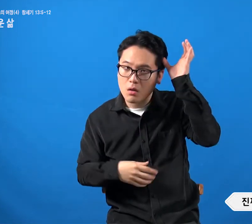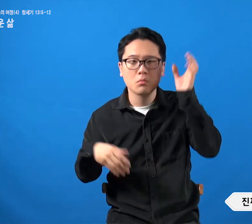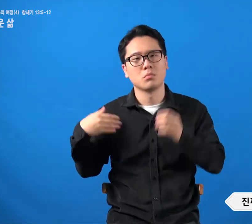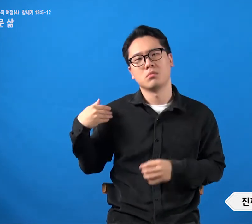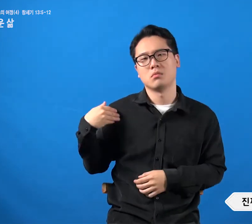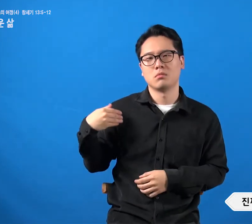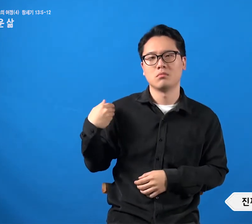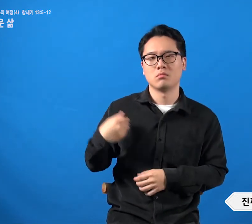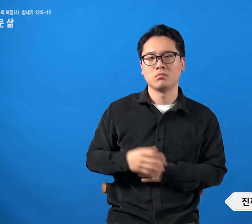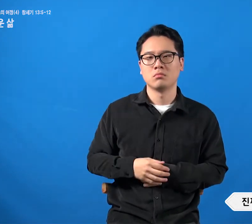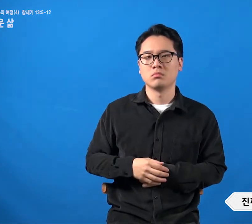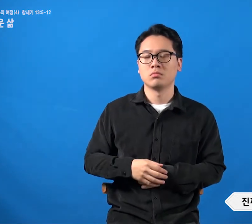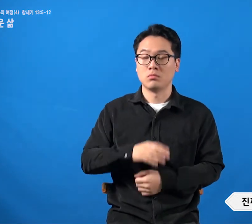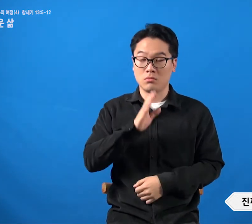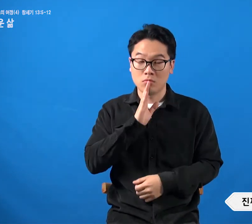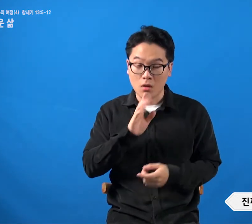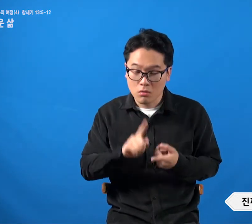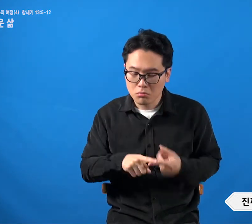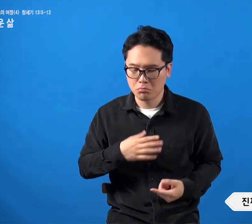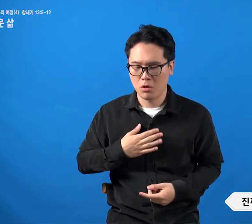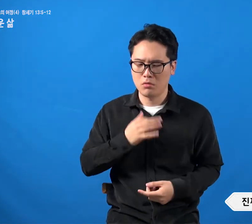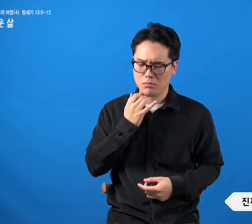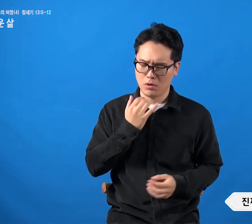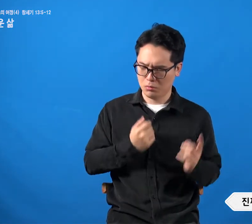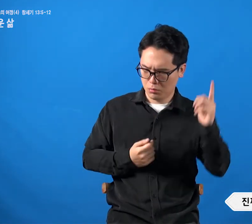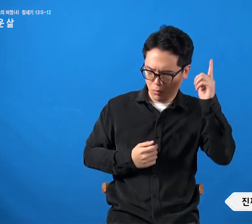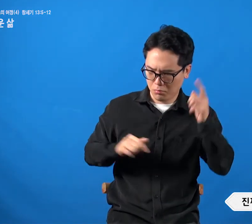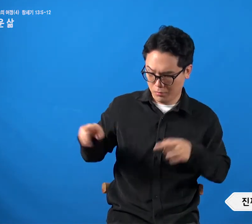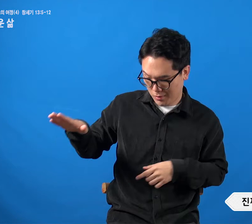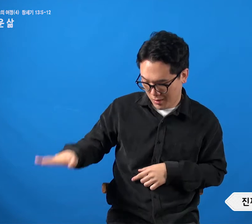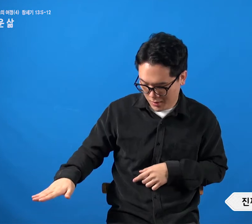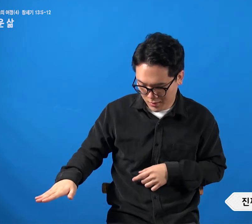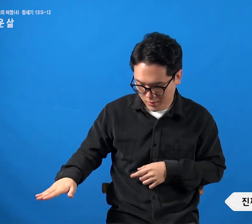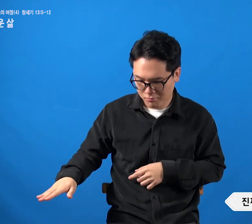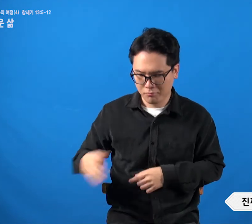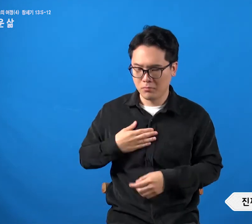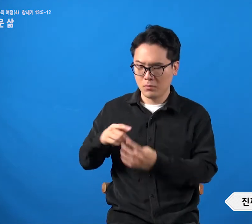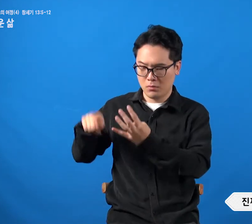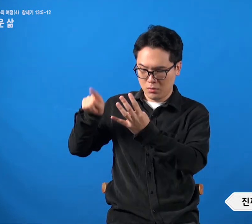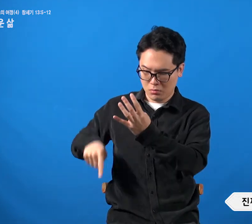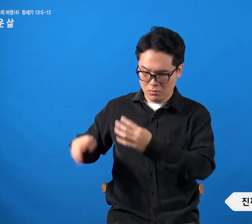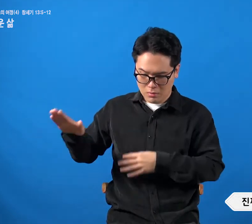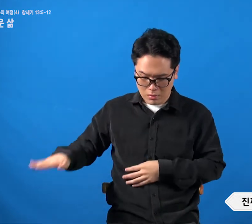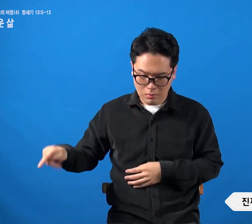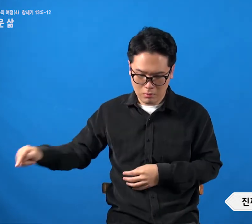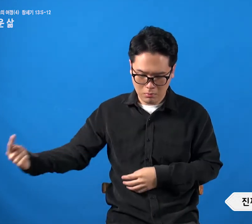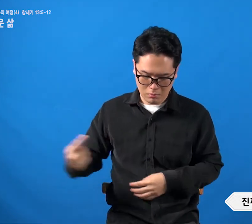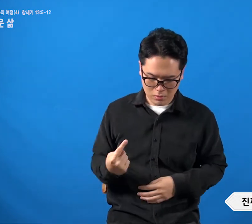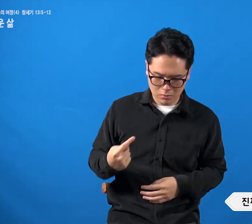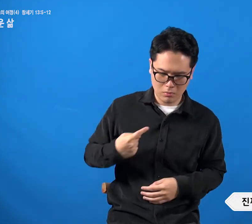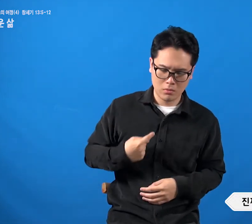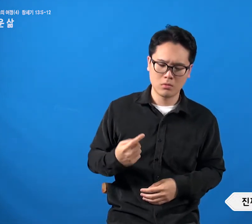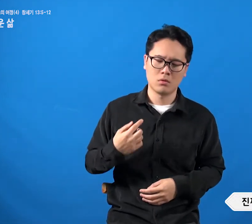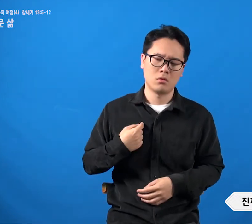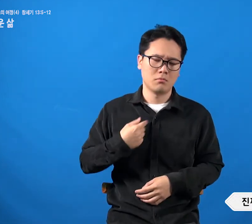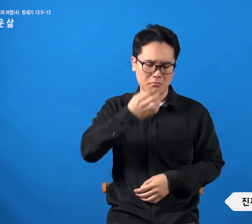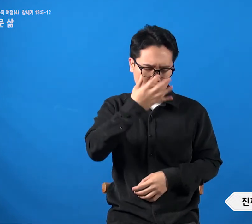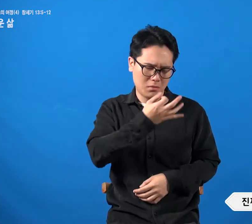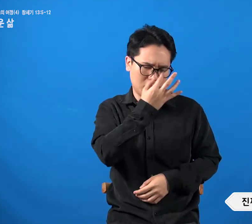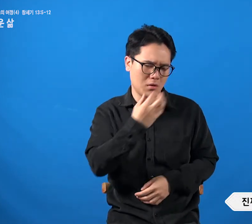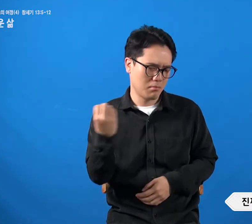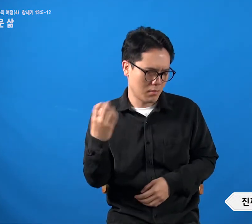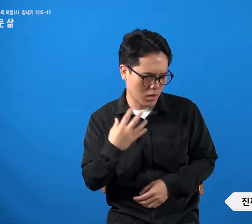거라고 생각하고 있을 수 있는 상황 가운데서 아브라함은 먼저 다가갑니다.